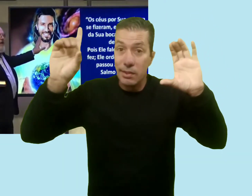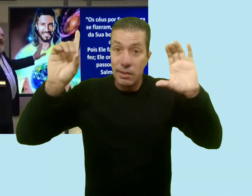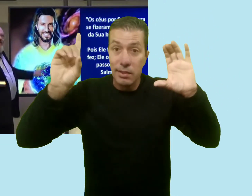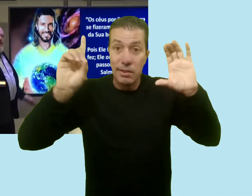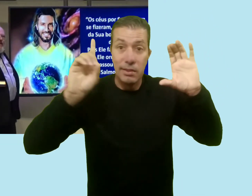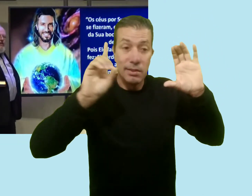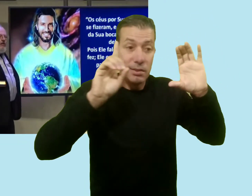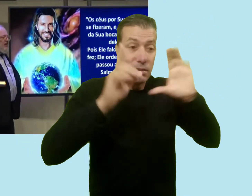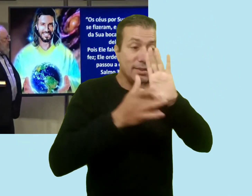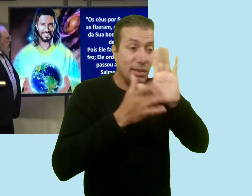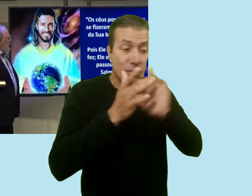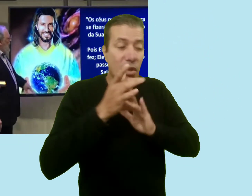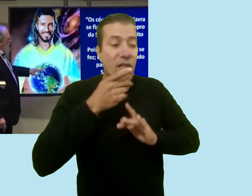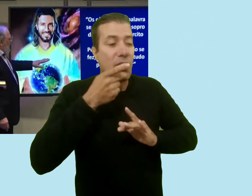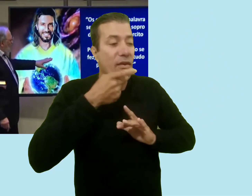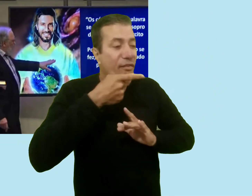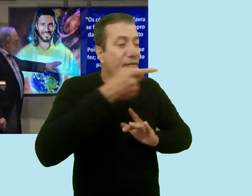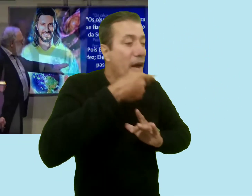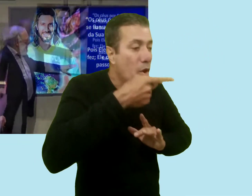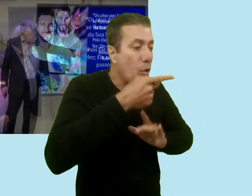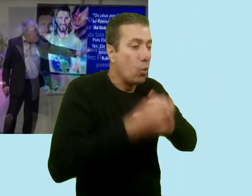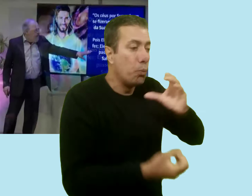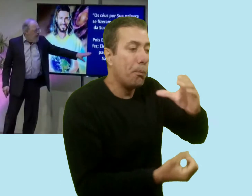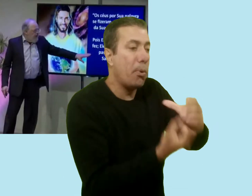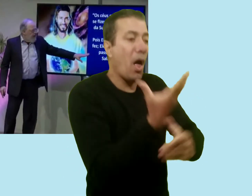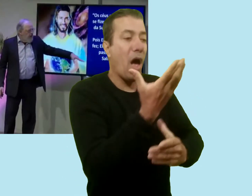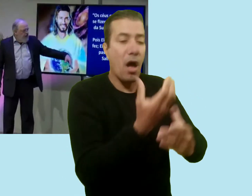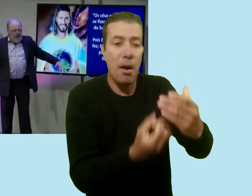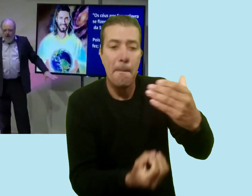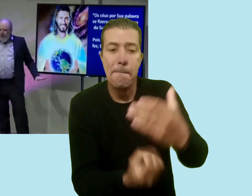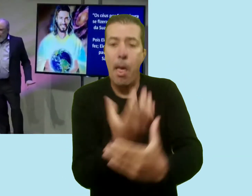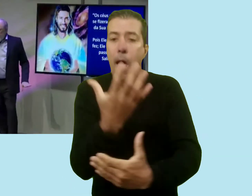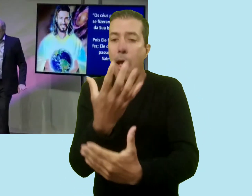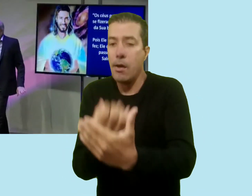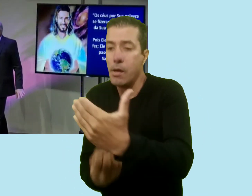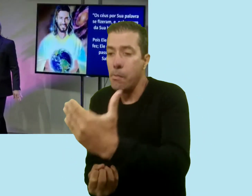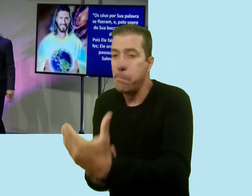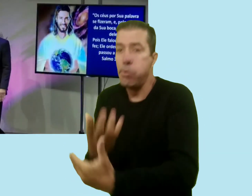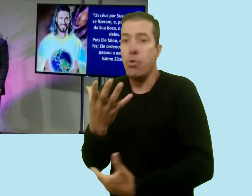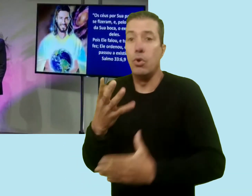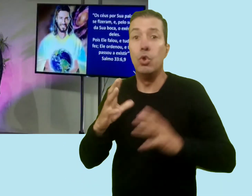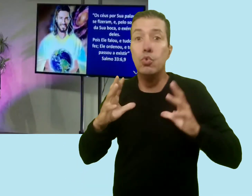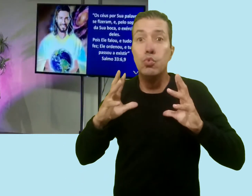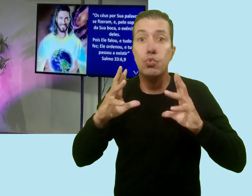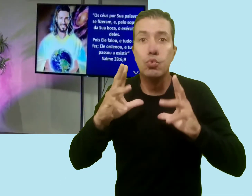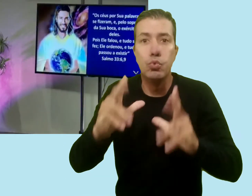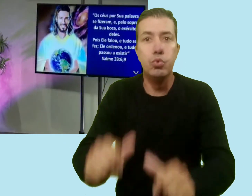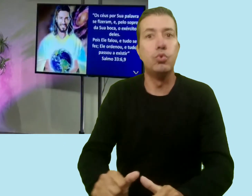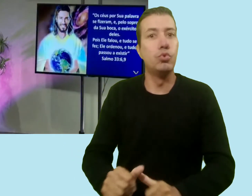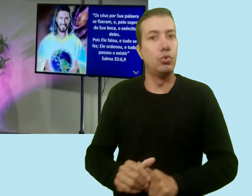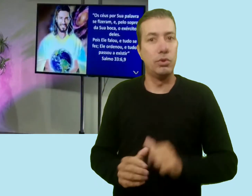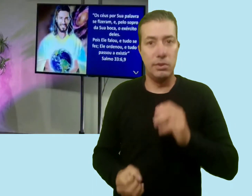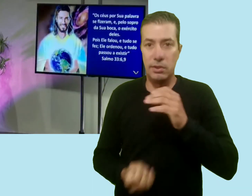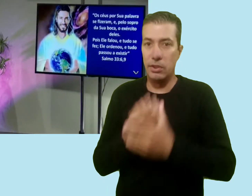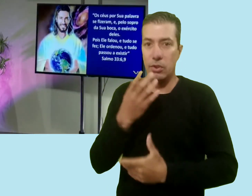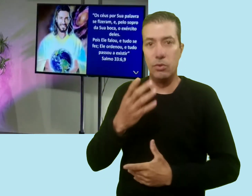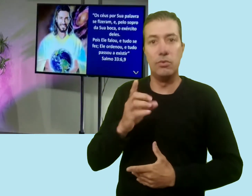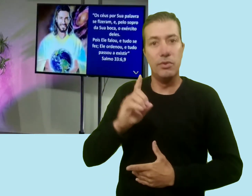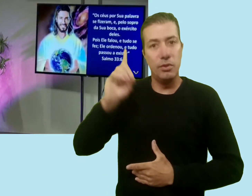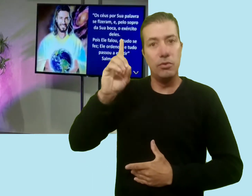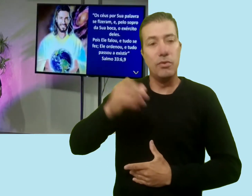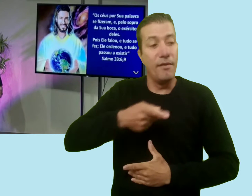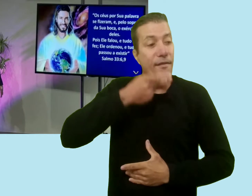pela palavra de Deus, se fizeram. Ele falou e tudo se fez. Ele ordenou e tudo passou a existir.